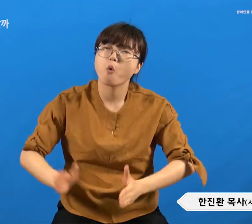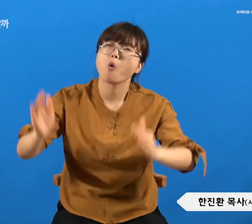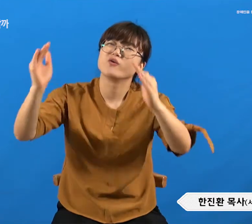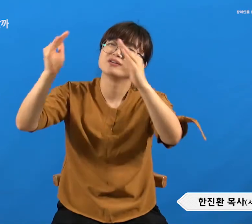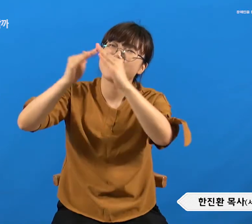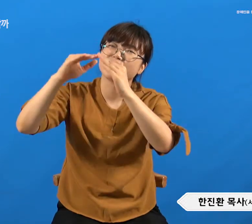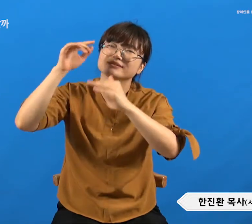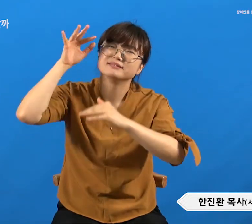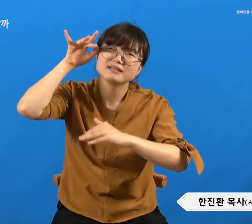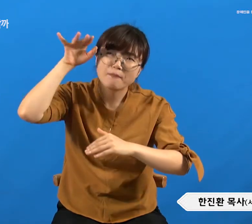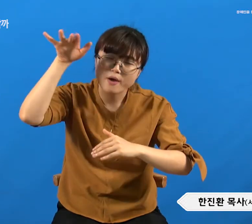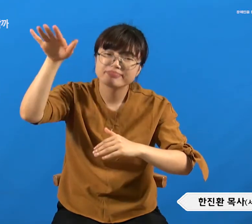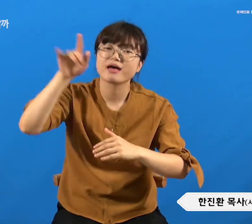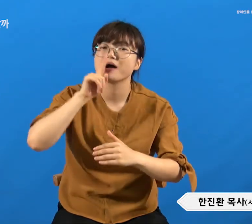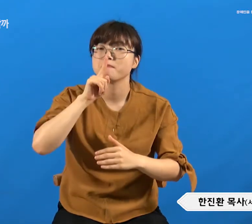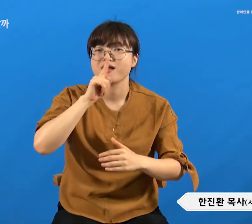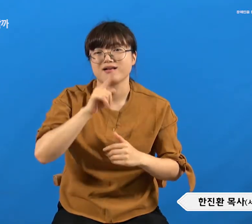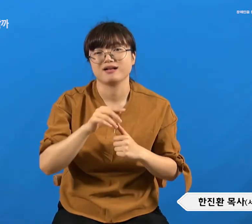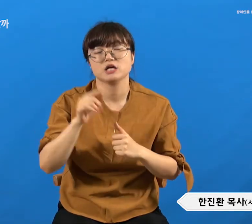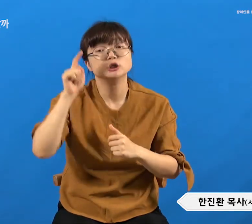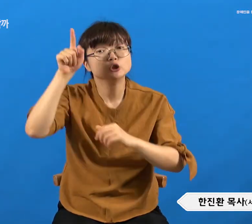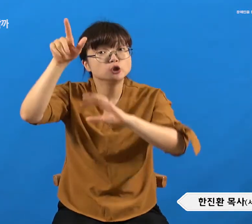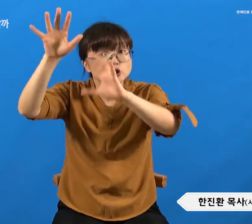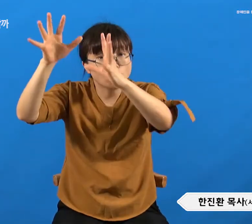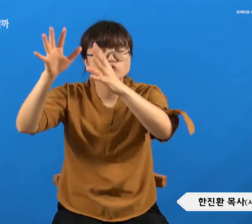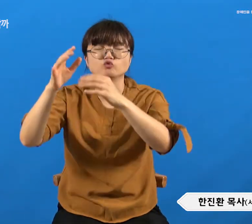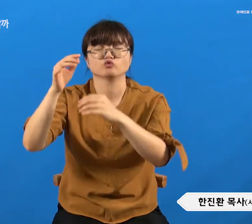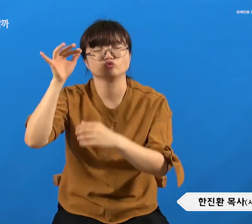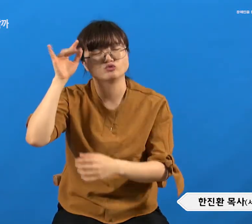사모했다. 천국을 사모했다는 것이죠.